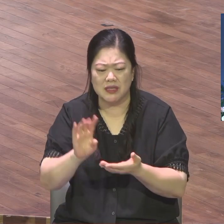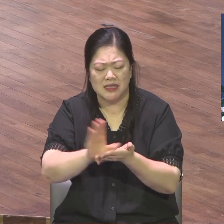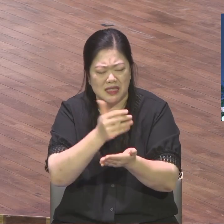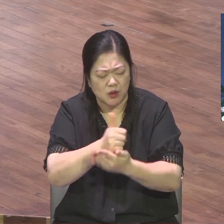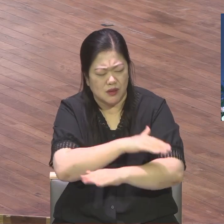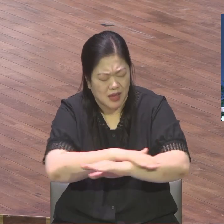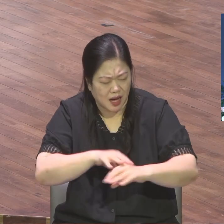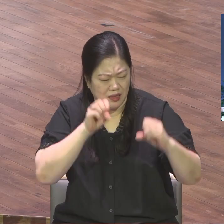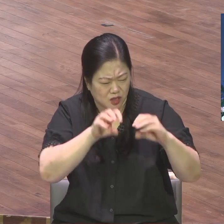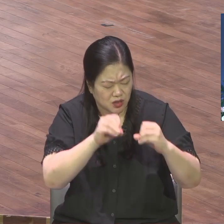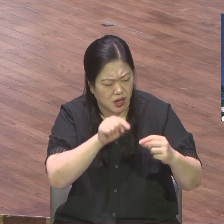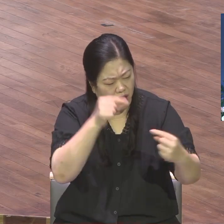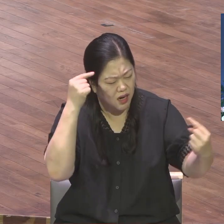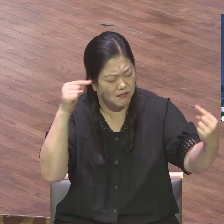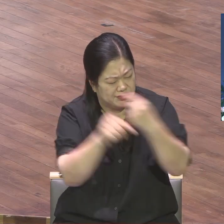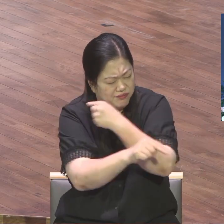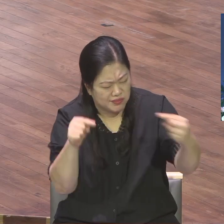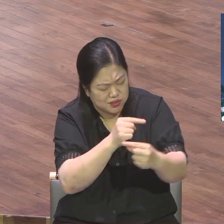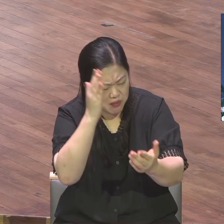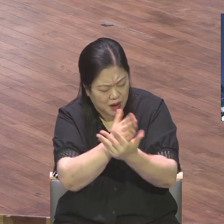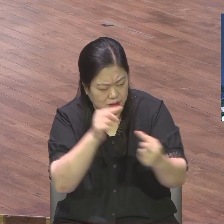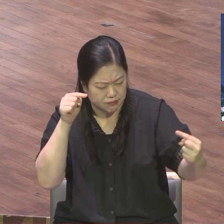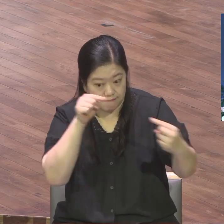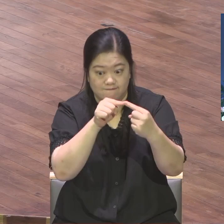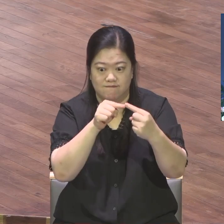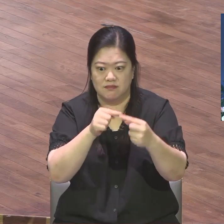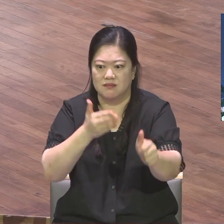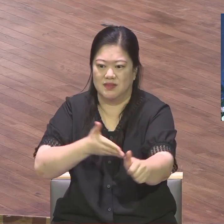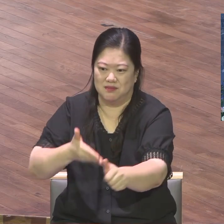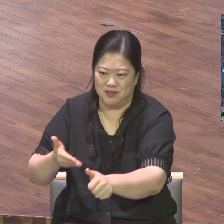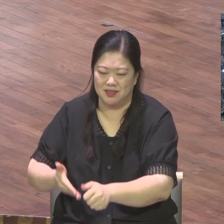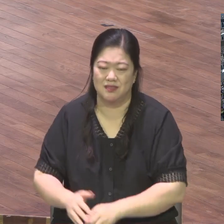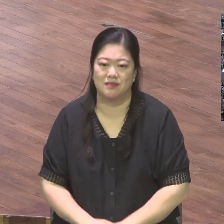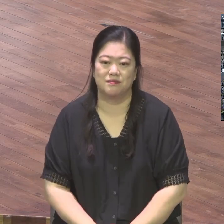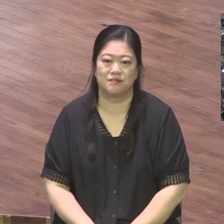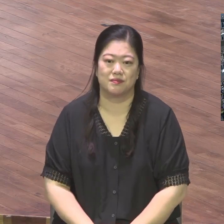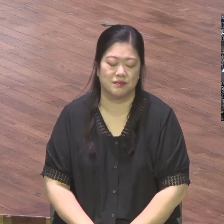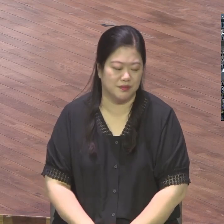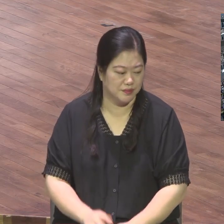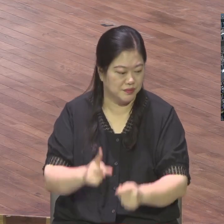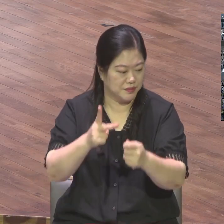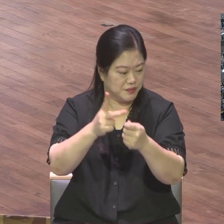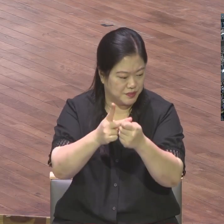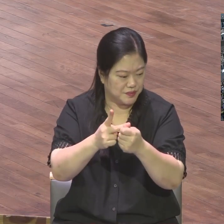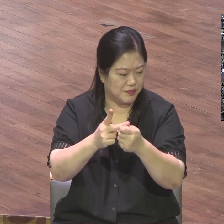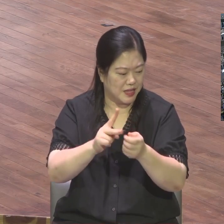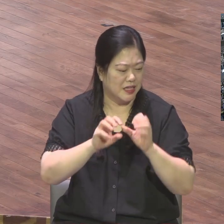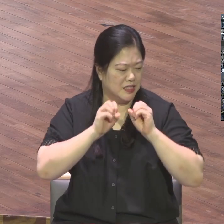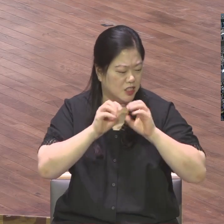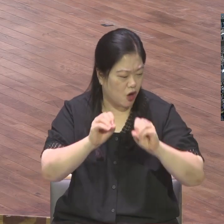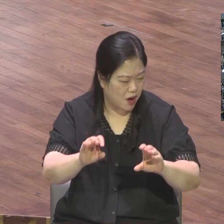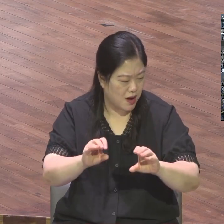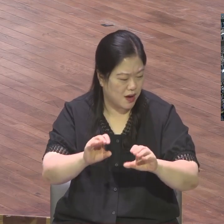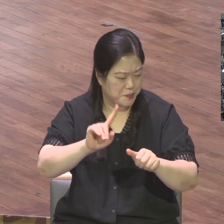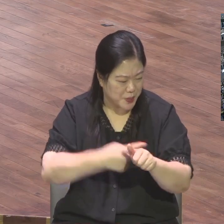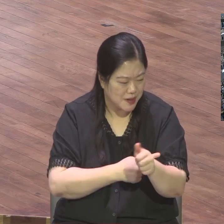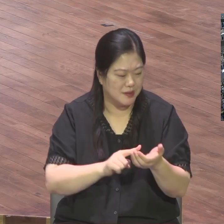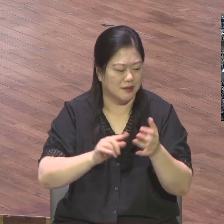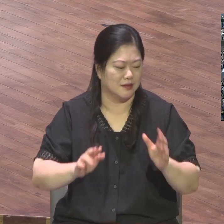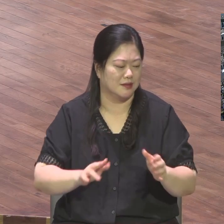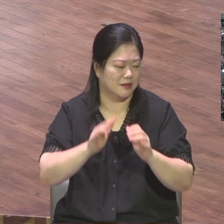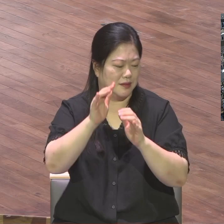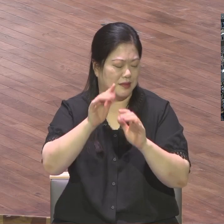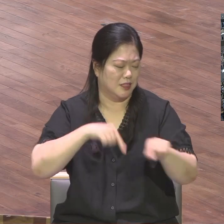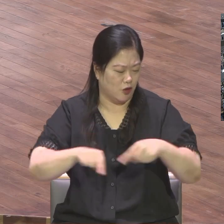축복합니다. 두 번째로 전하면 나타난 역사입니다. 15절 봅니다. 또 이러시되 너희는 온천하에 다니며 만민에게